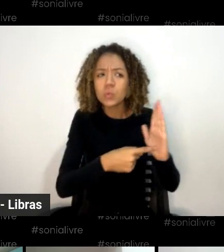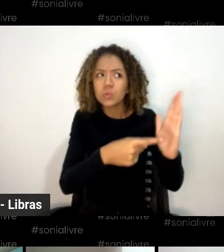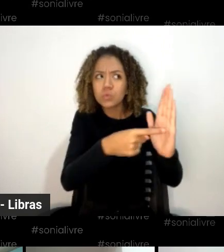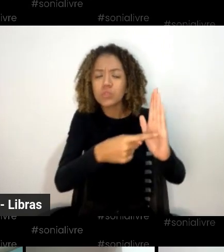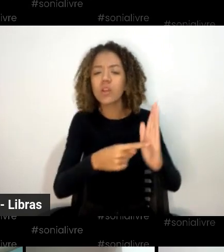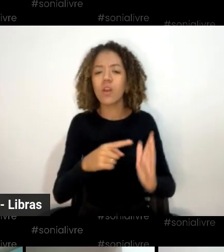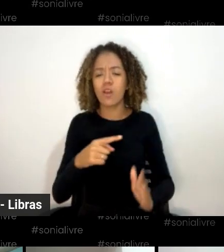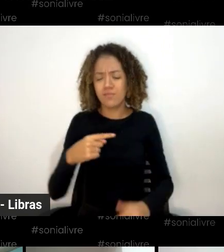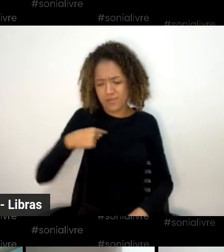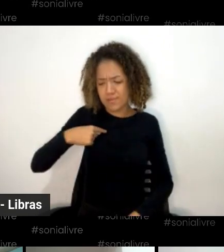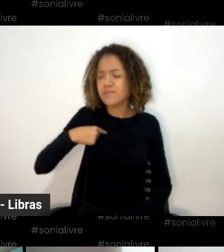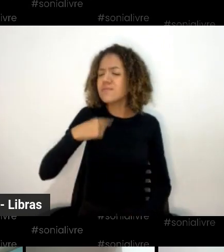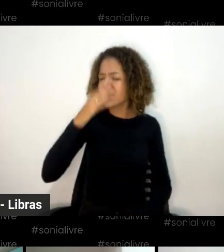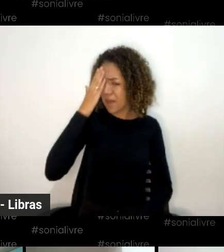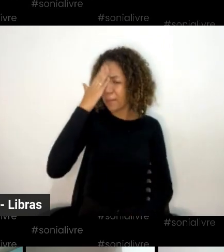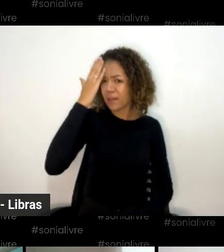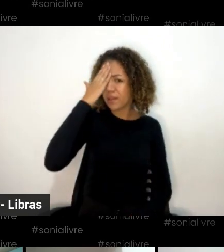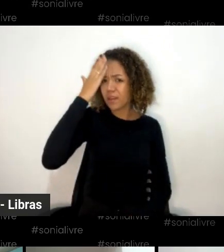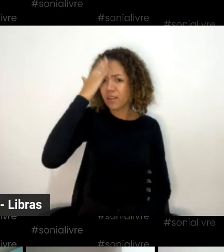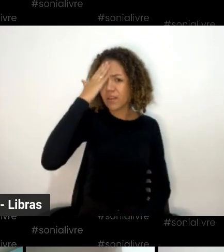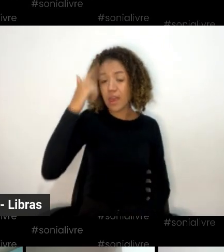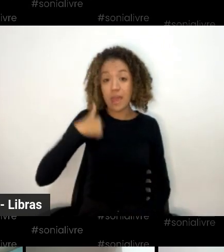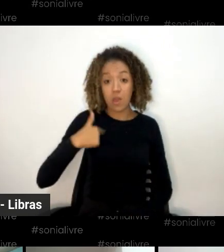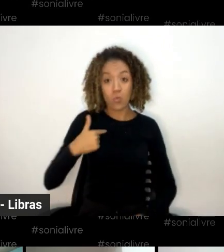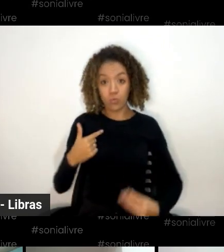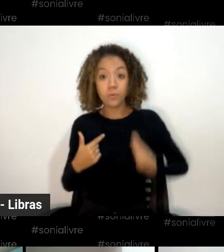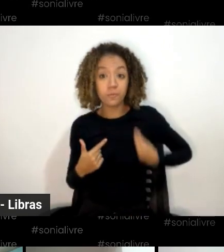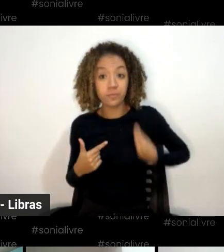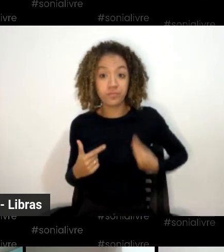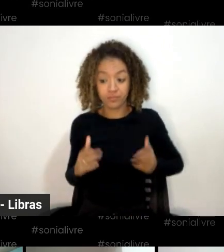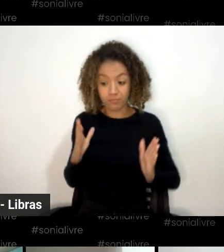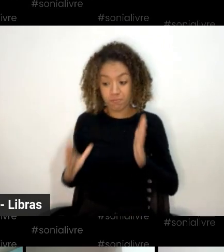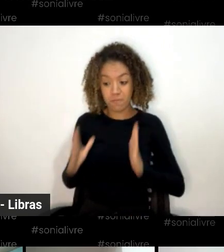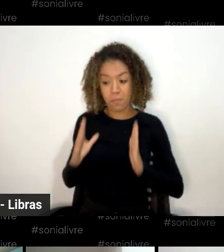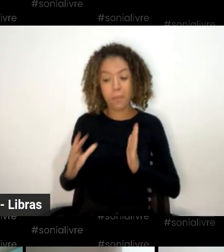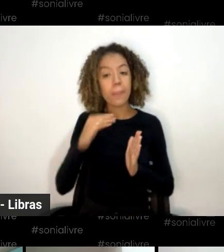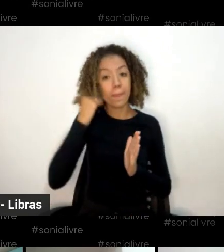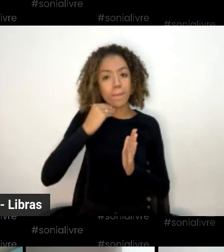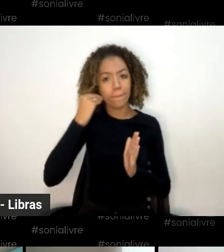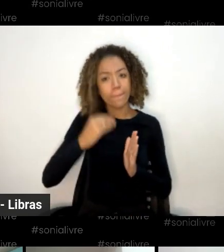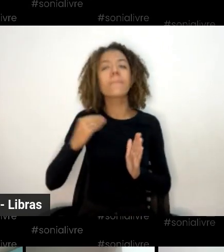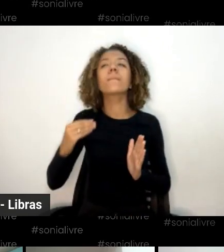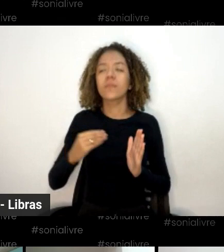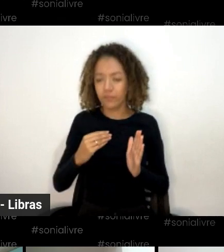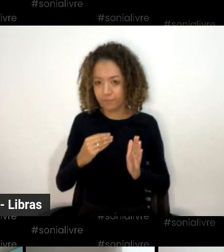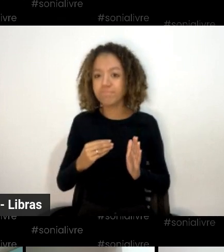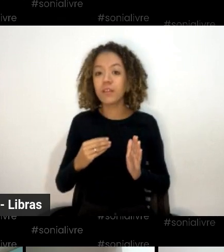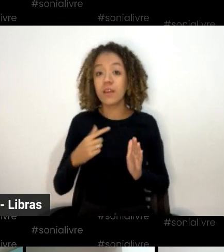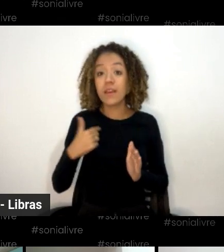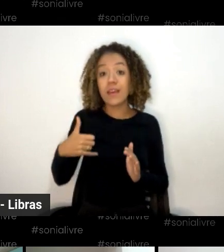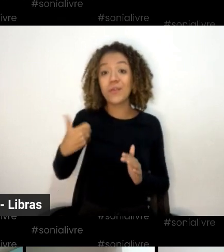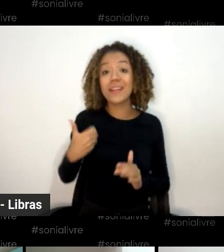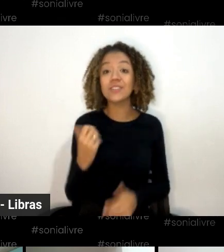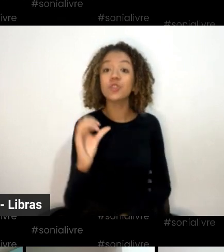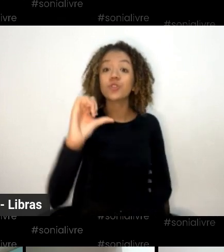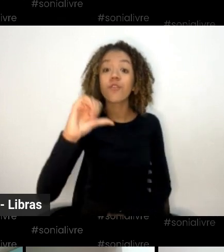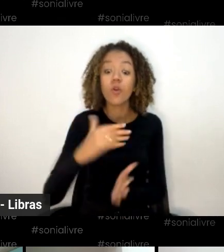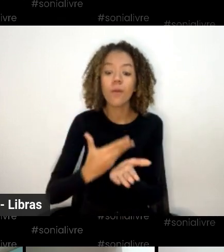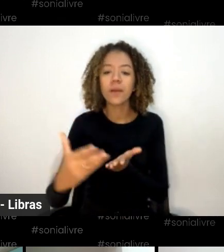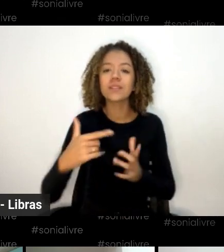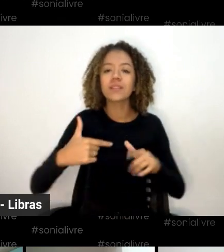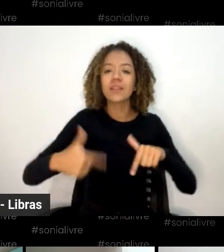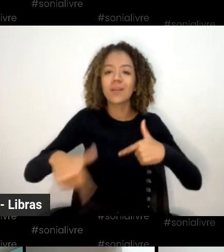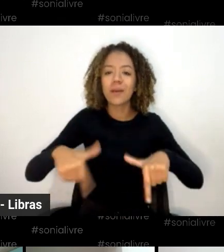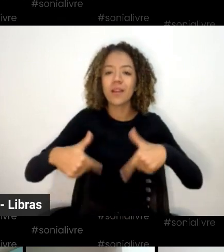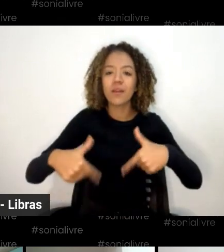uma pessoa que posso dizer que vivi um período nessa situação, porque eu comecei a trabalhar aos 9 anos de idade e o